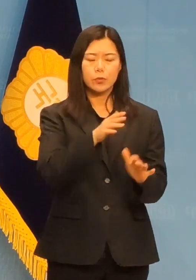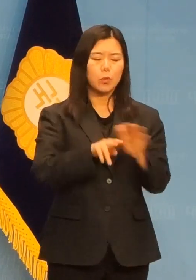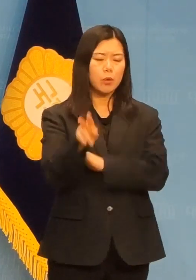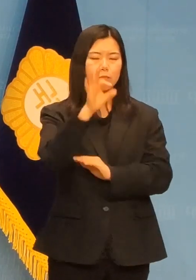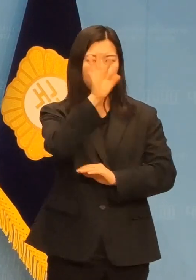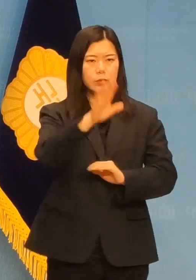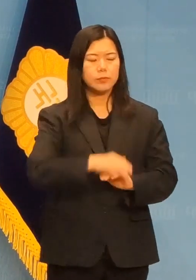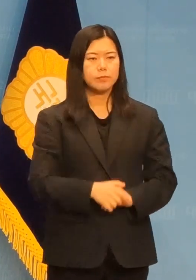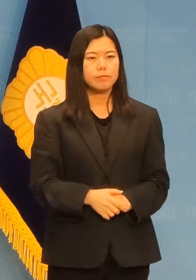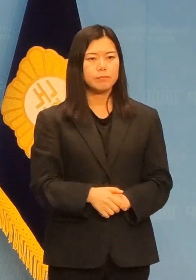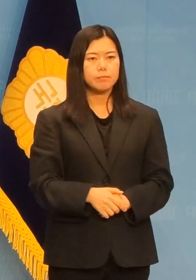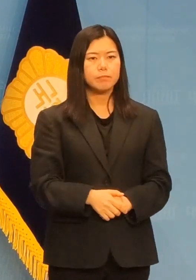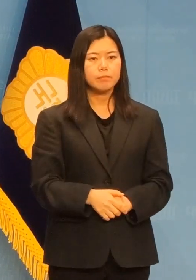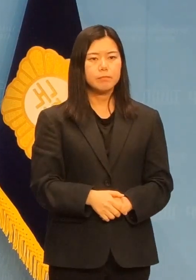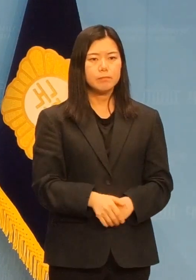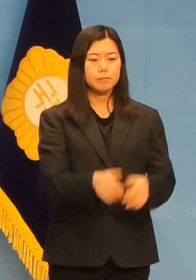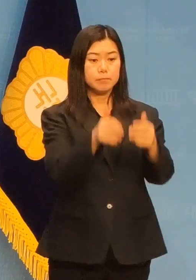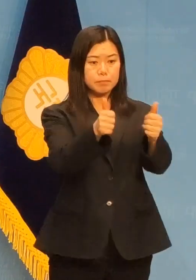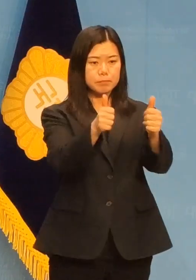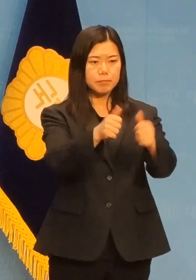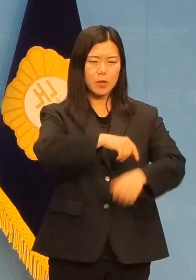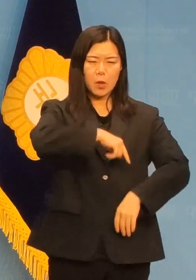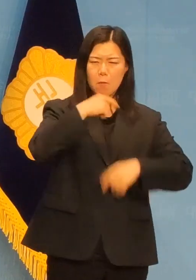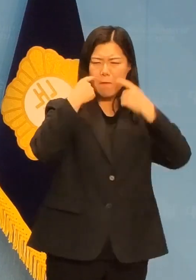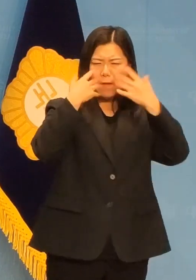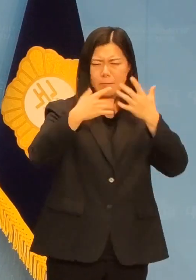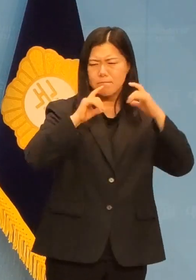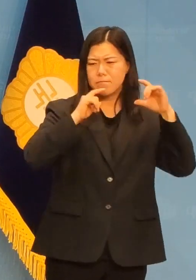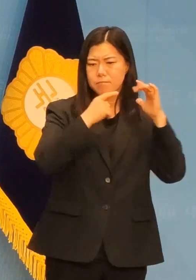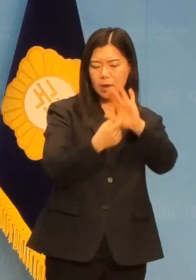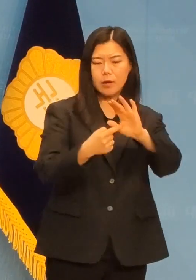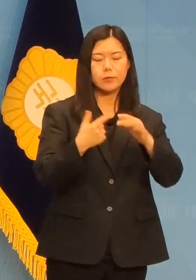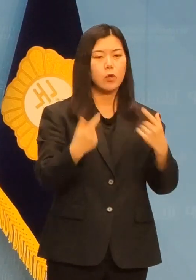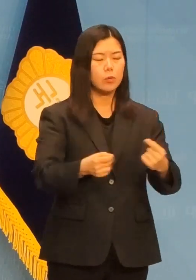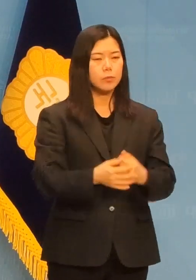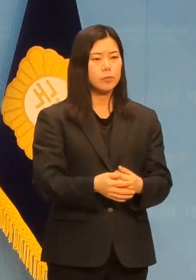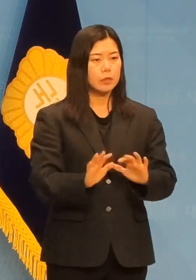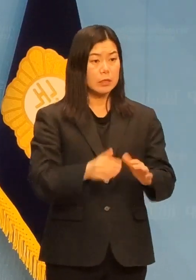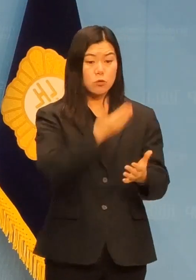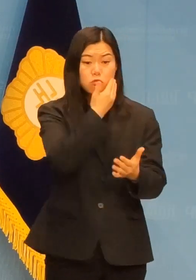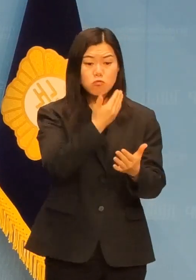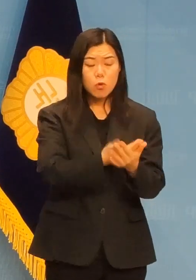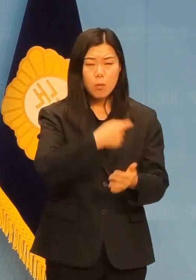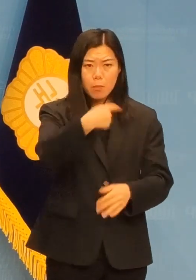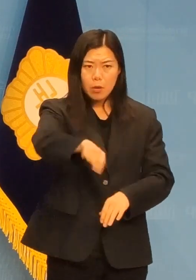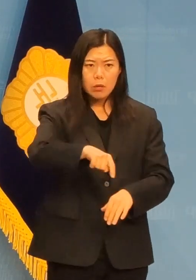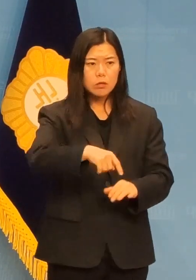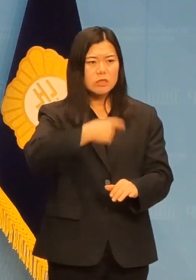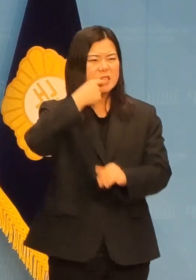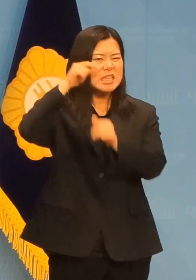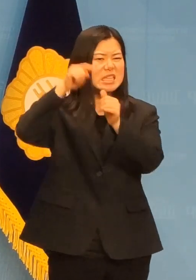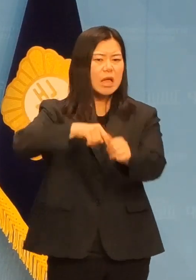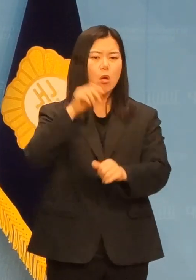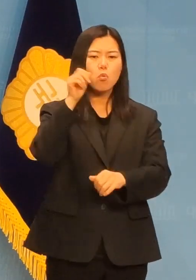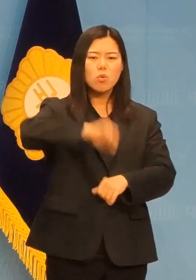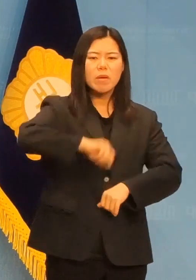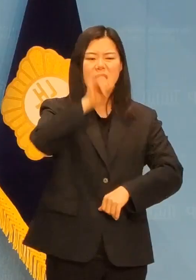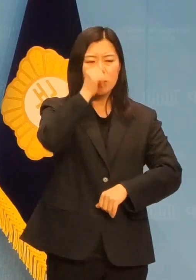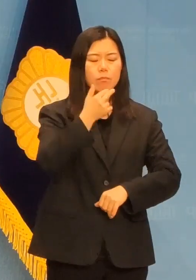없습니다. 재판부가 단호하게 밝혔듯이 이 사건의 핵심은 지시의